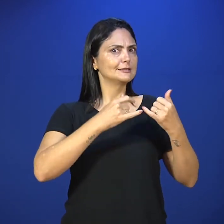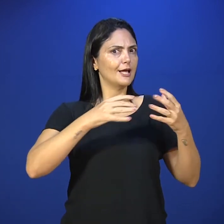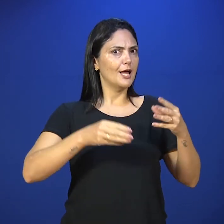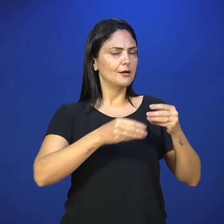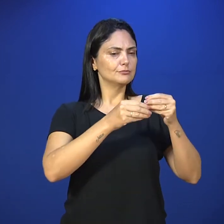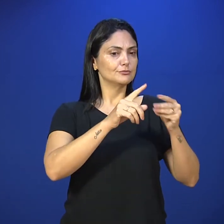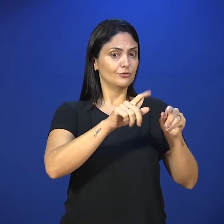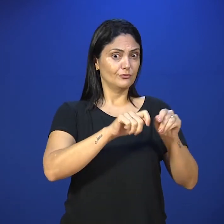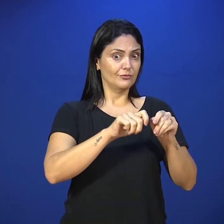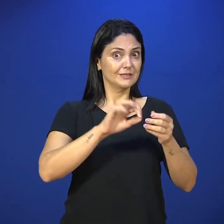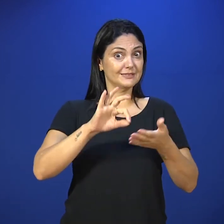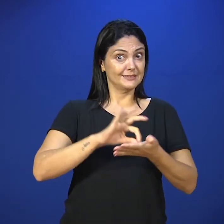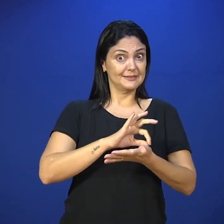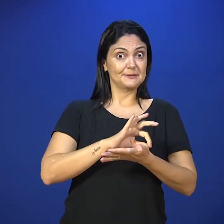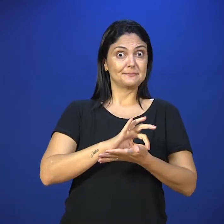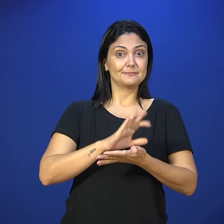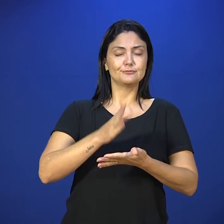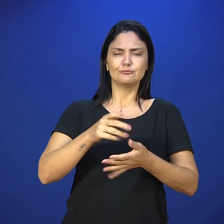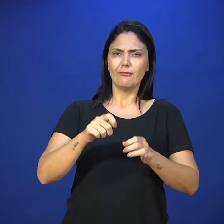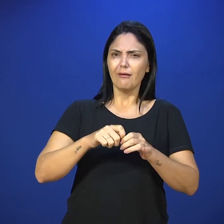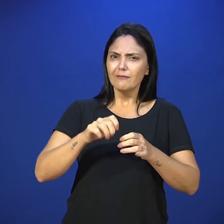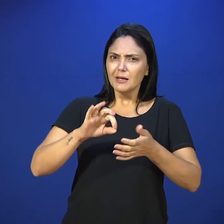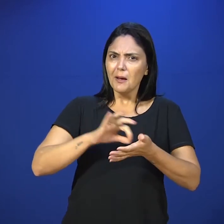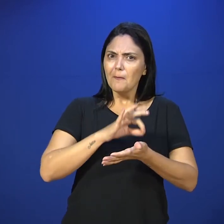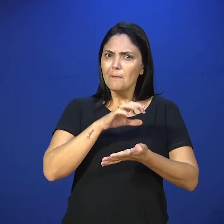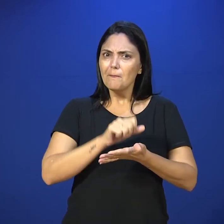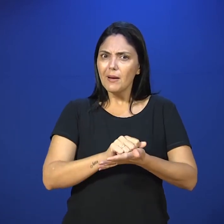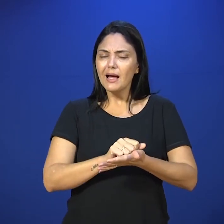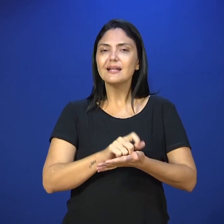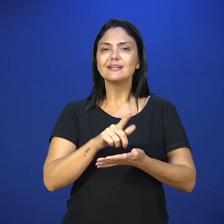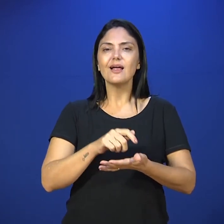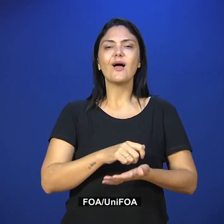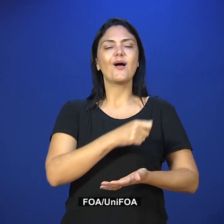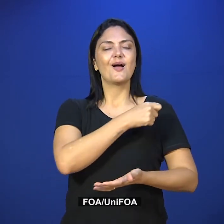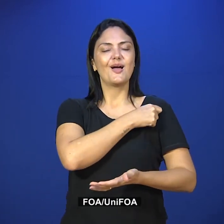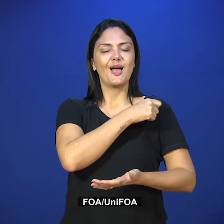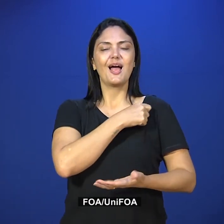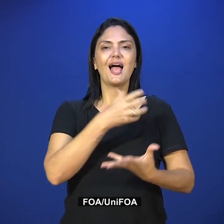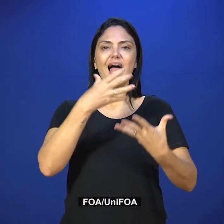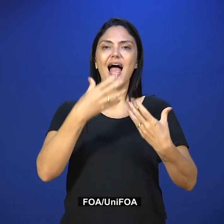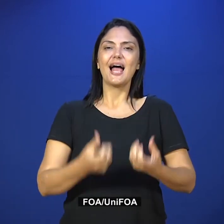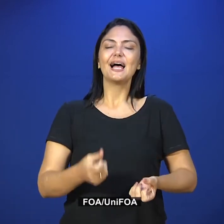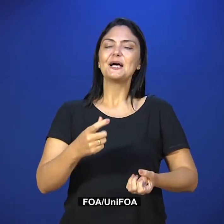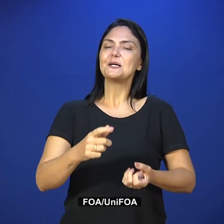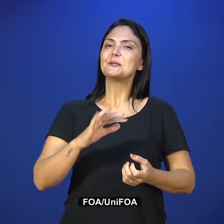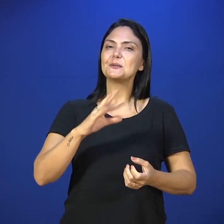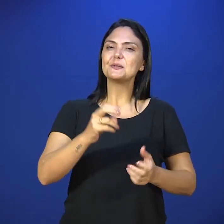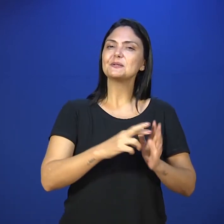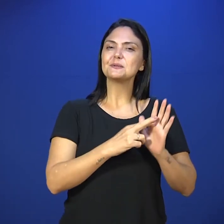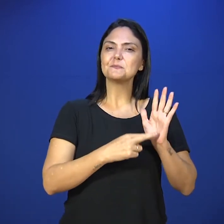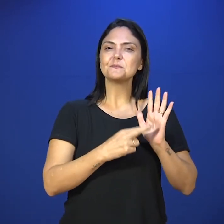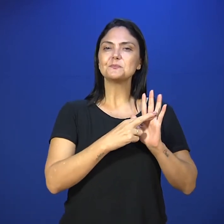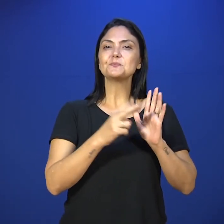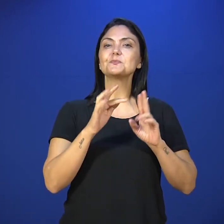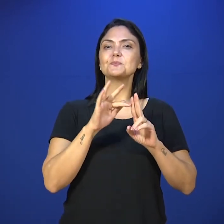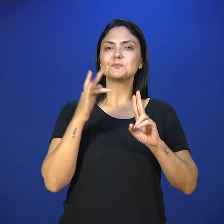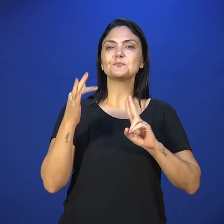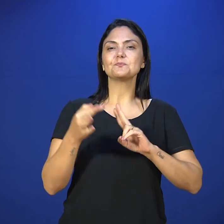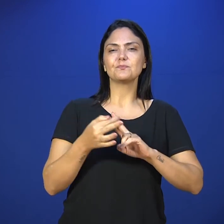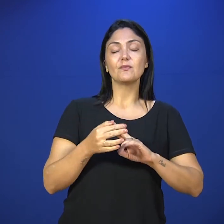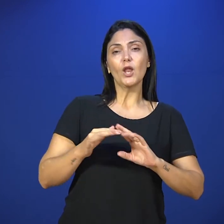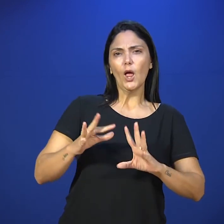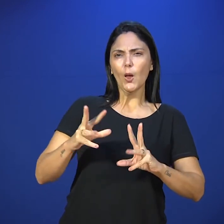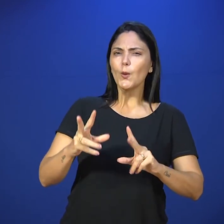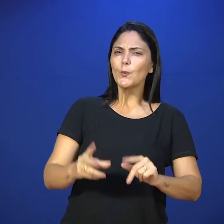ato de sua inscrição. Após a matrícula, o aluno se submete às normas da FOA-Unifoa. 2. Todos